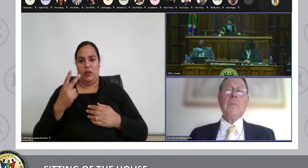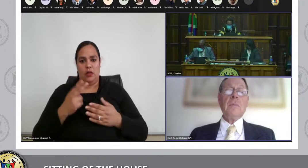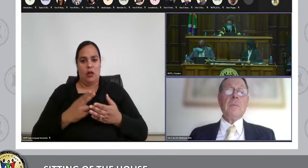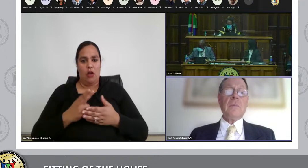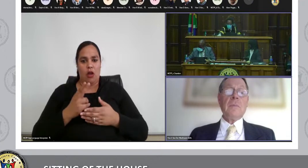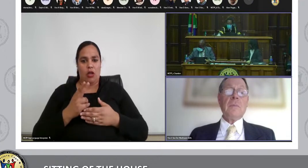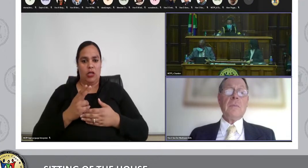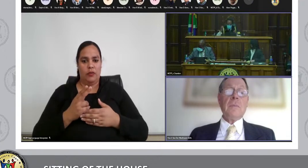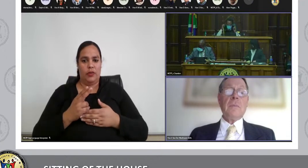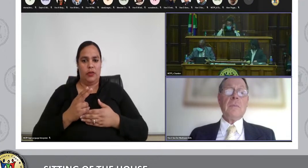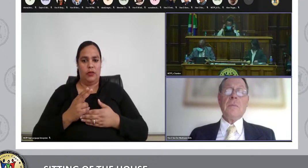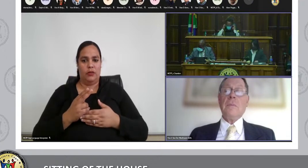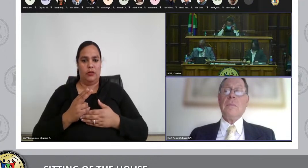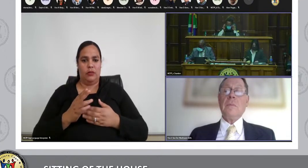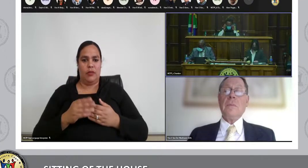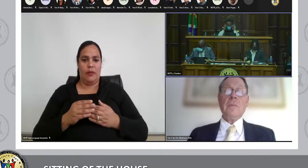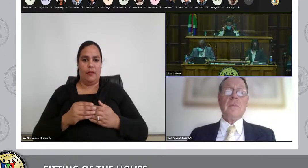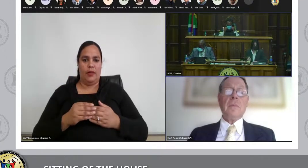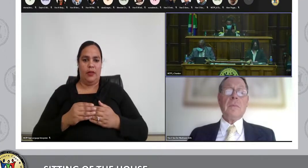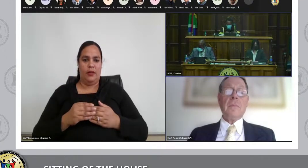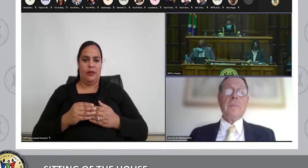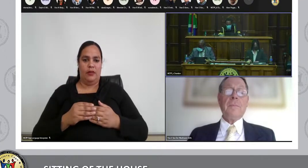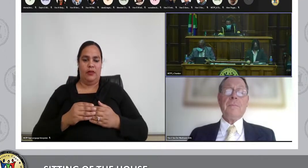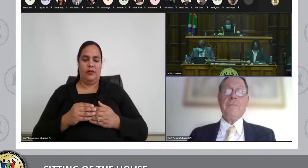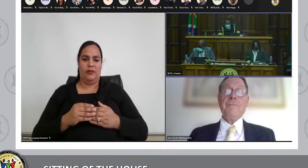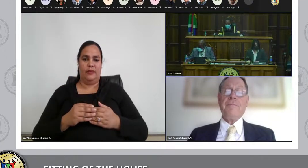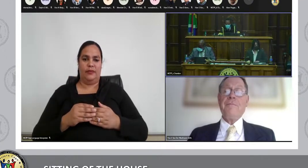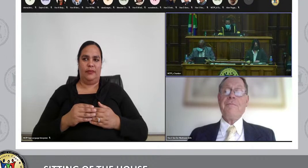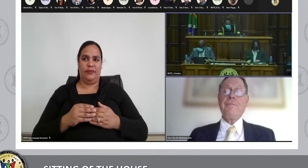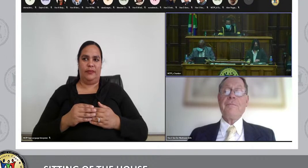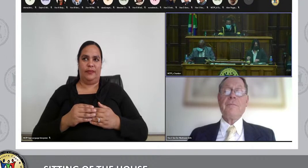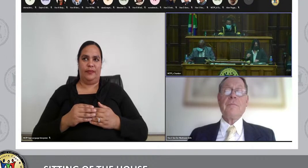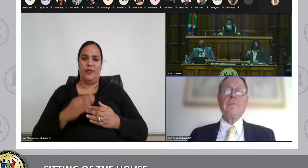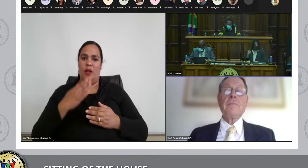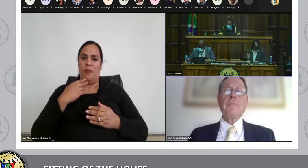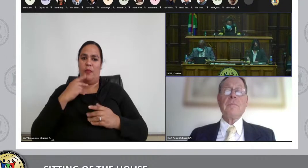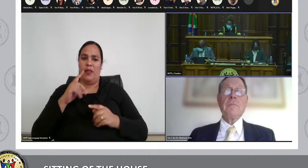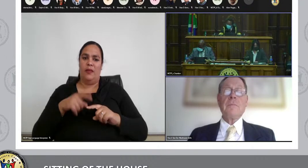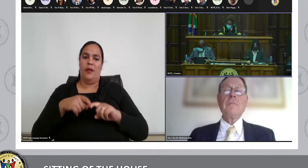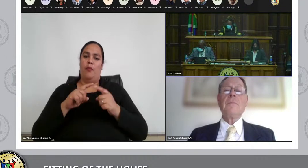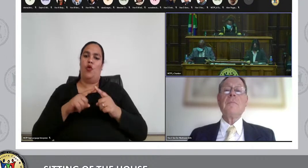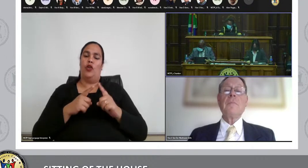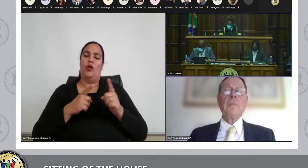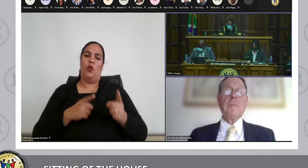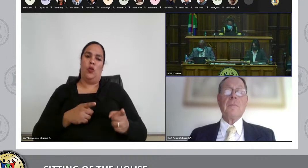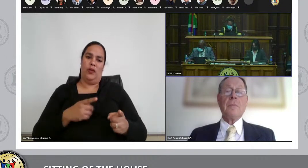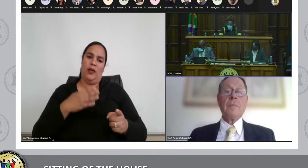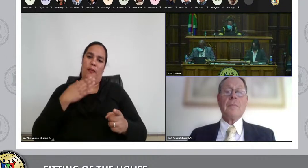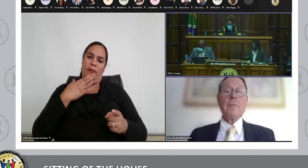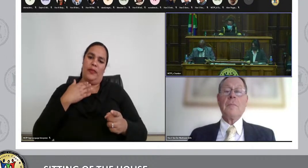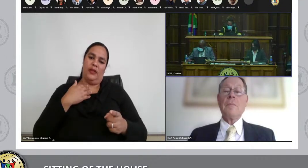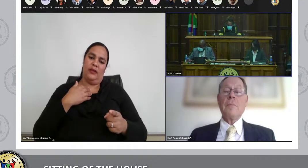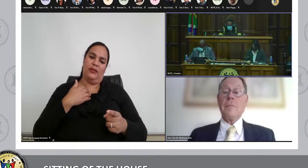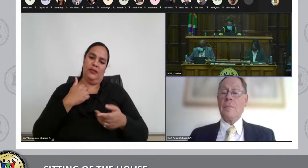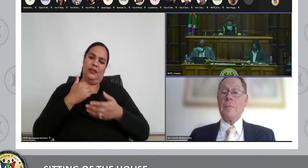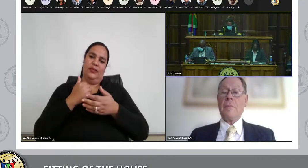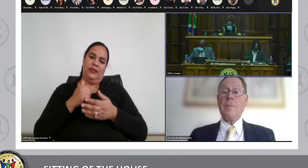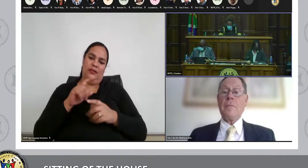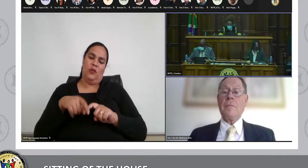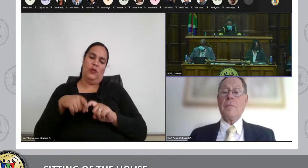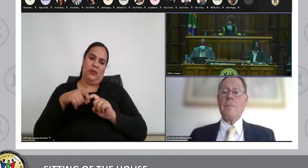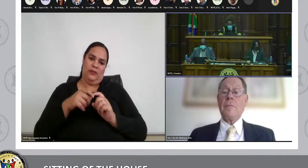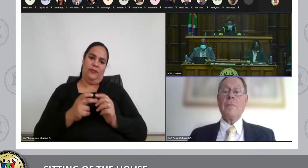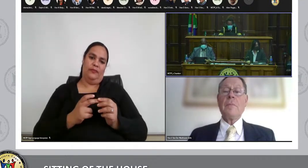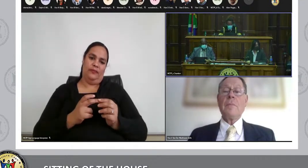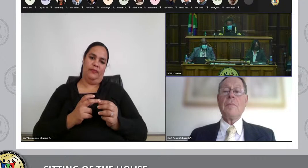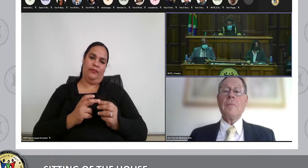Thank you, honorable members. I just want to take a point of order. Will you please take your seat, Honorable? I don't know